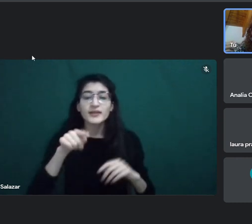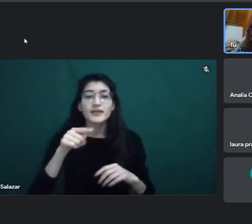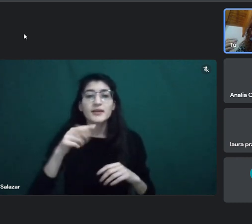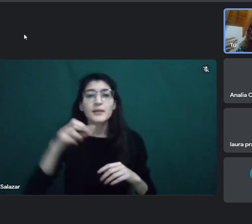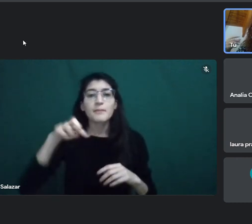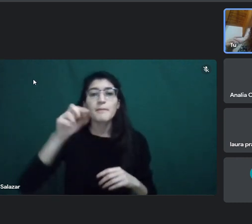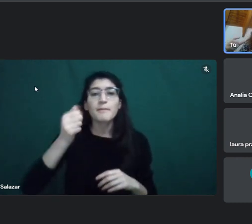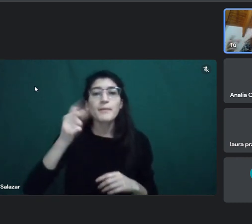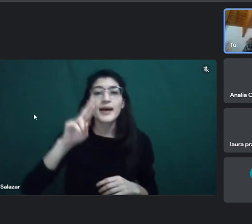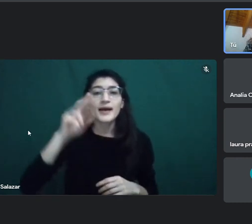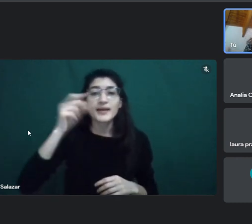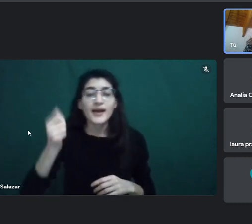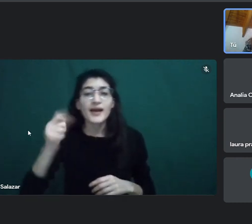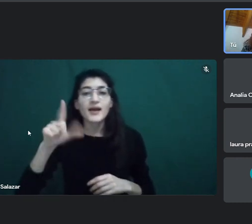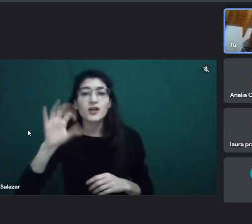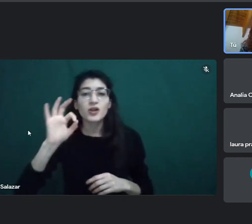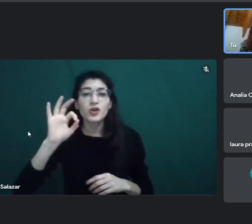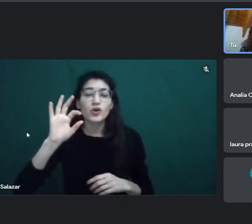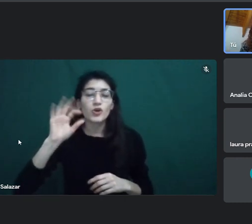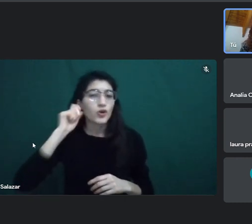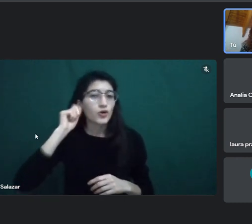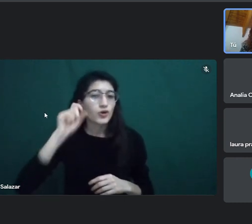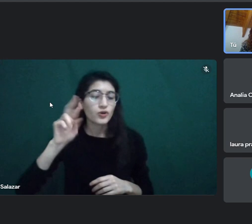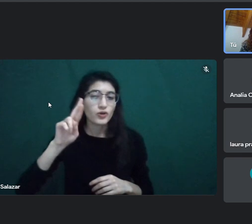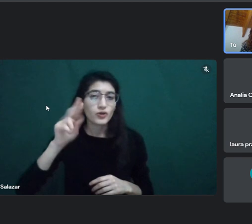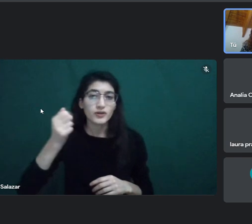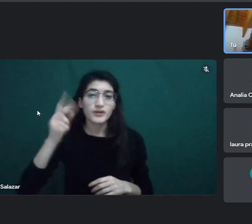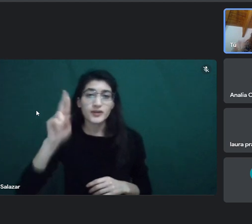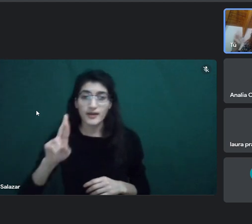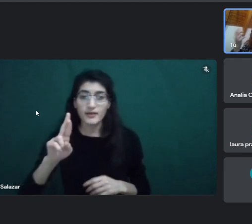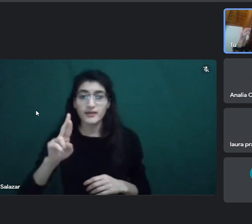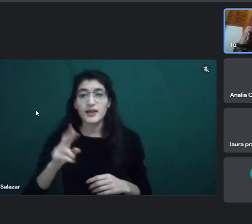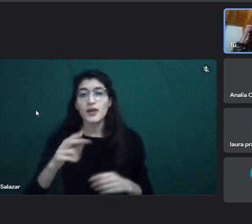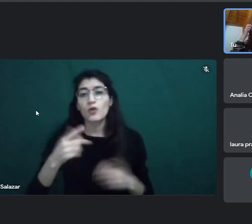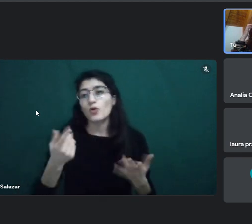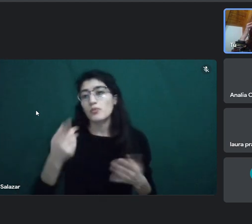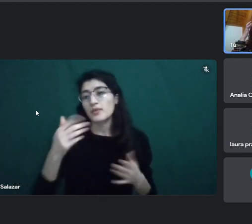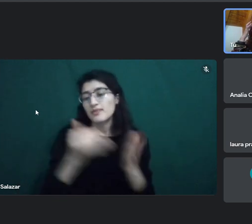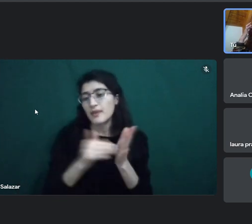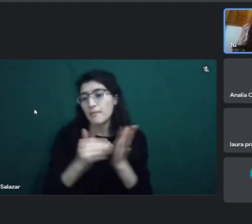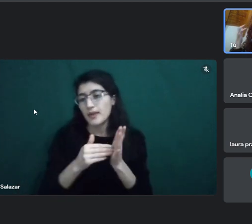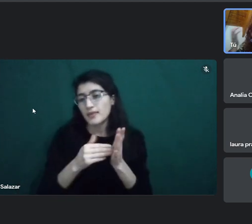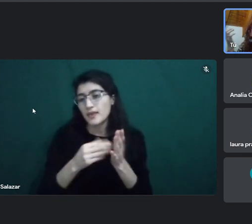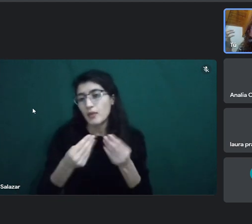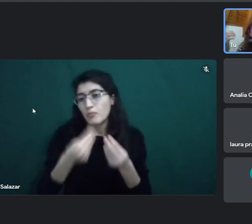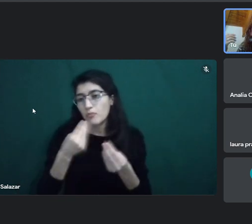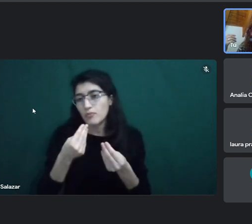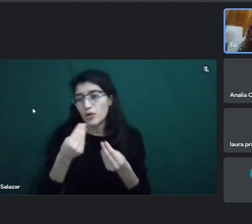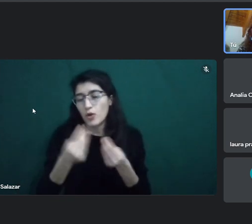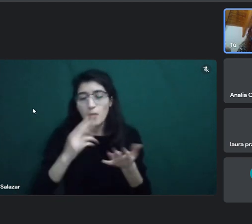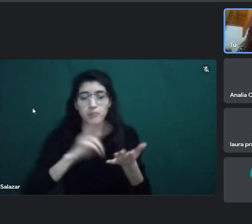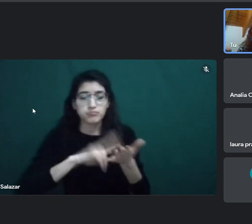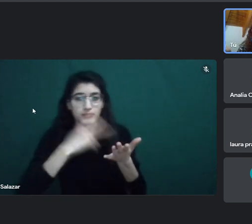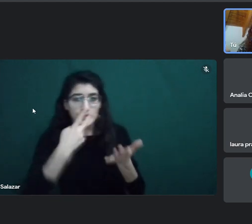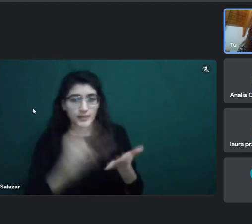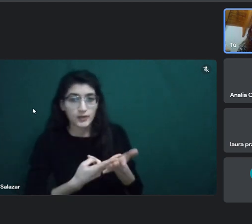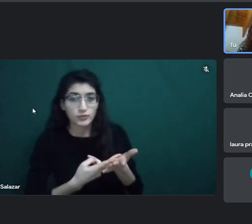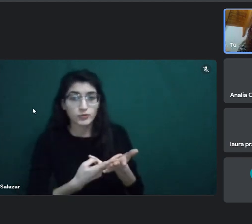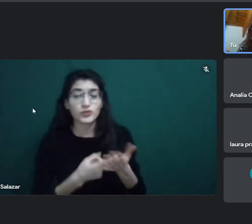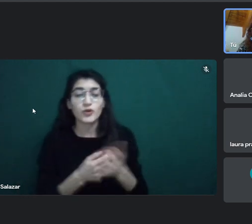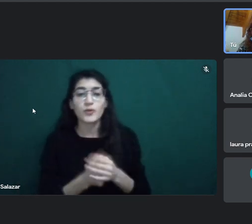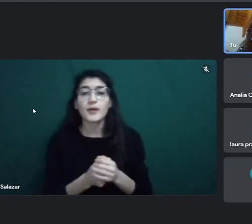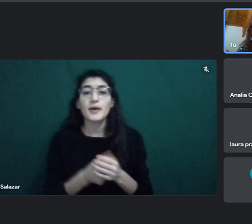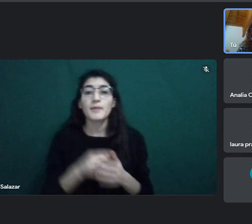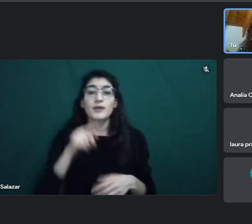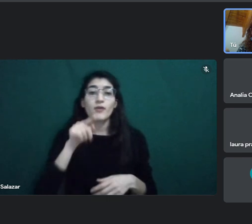esto depende cómo ustedes lo quieran traducir, pero en general, después de la preposición, se traduce en